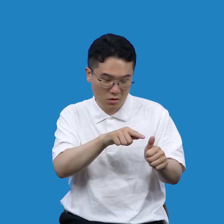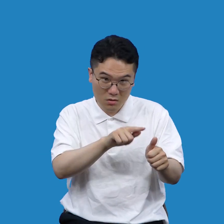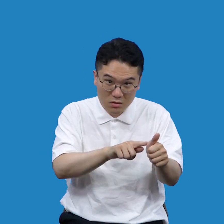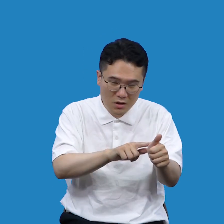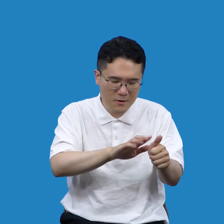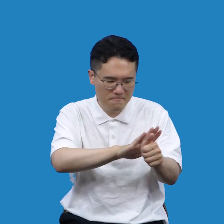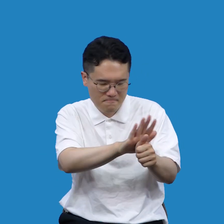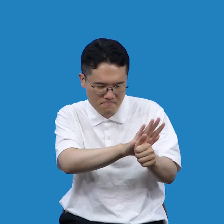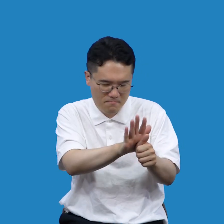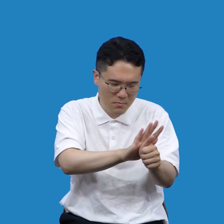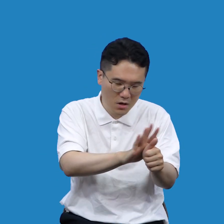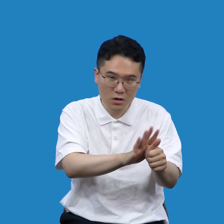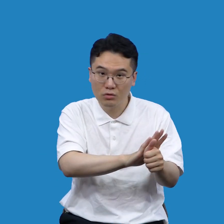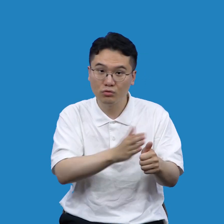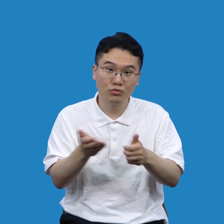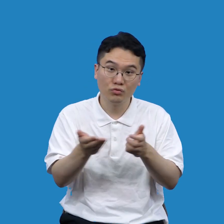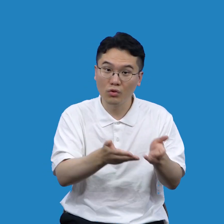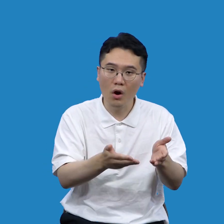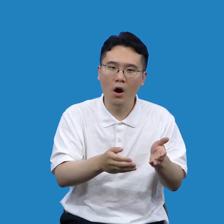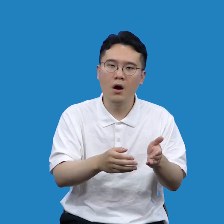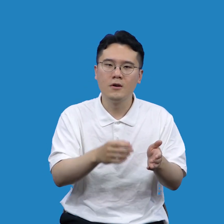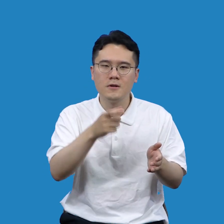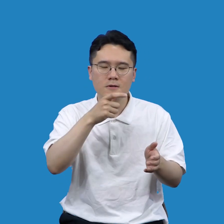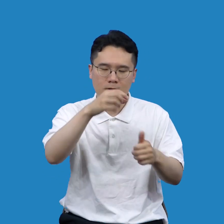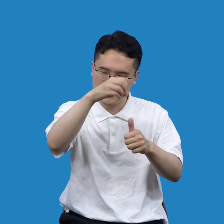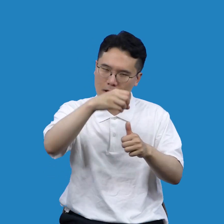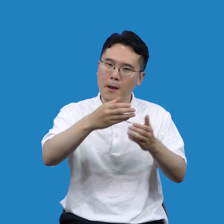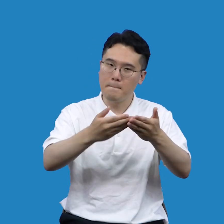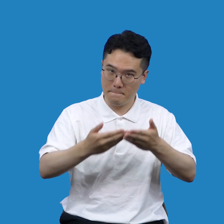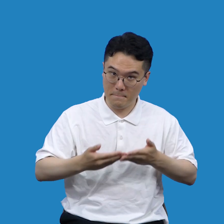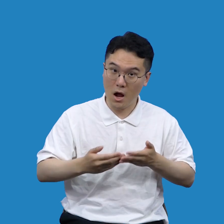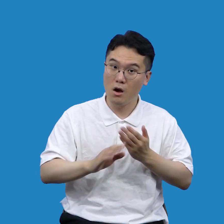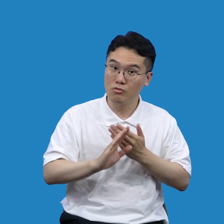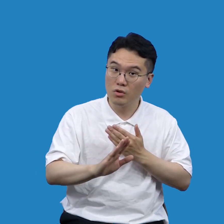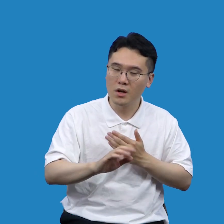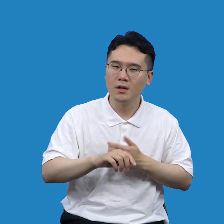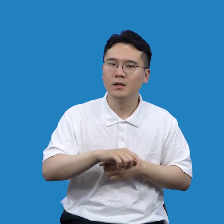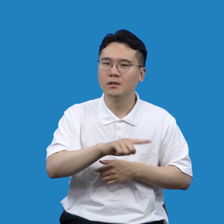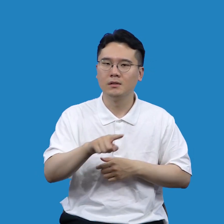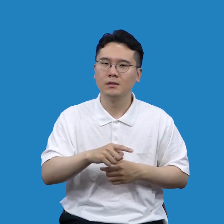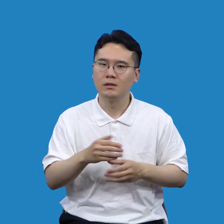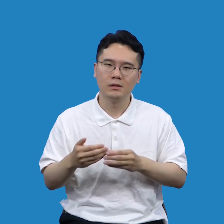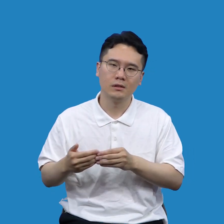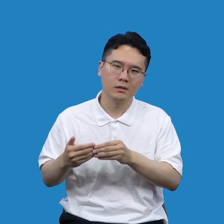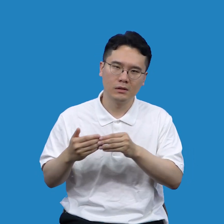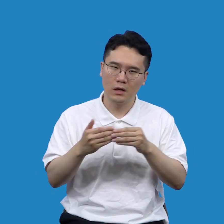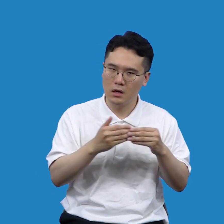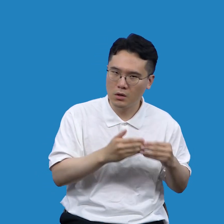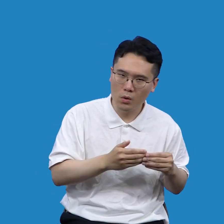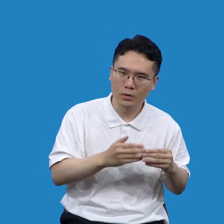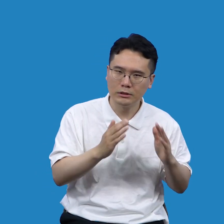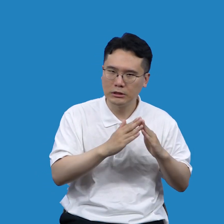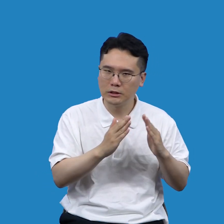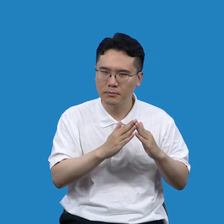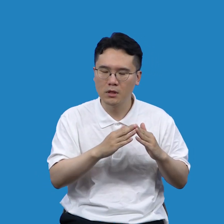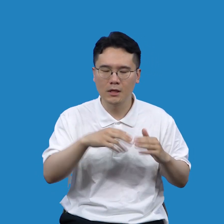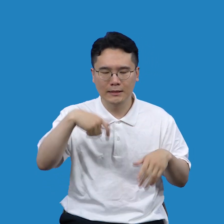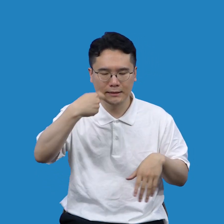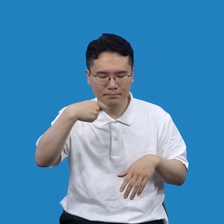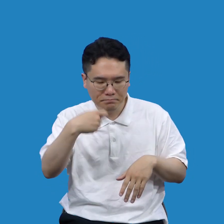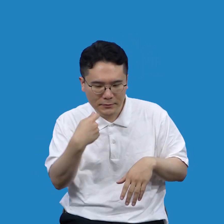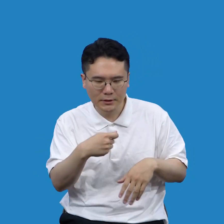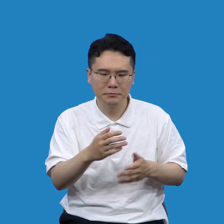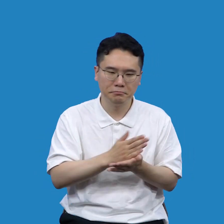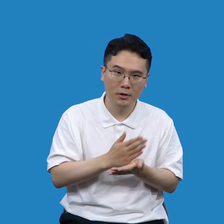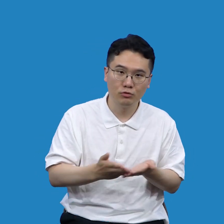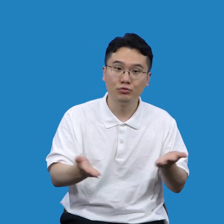그 온 가족이 다 침례를 받은 후 그들을 데리고 자기 집에 올라가서 음식을 차려주고